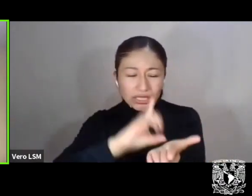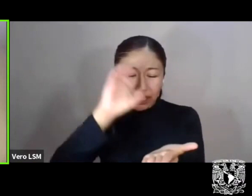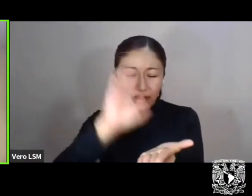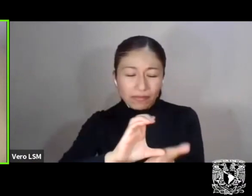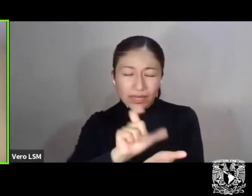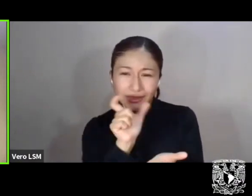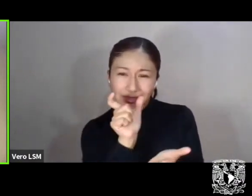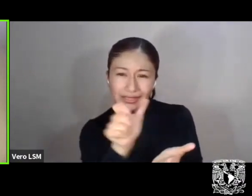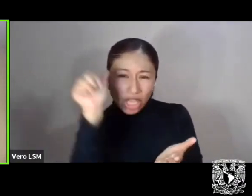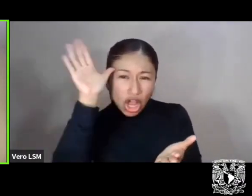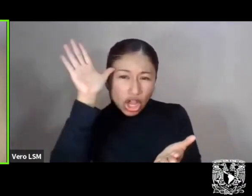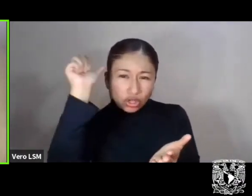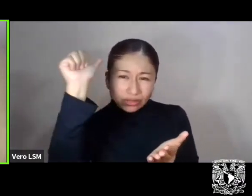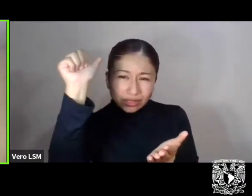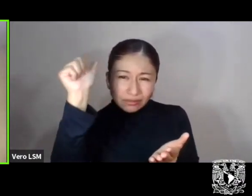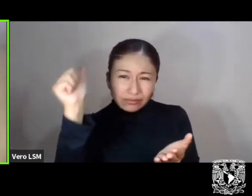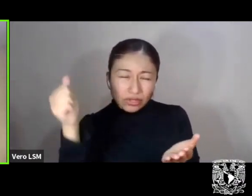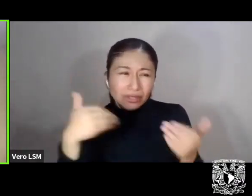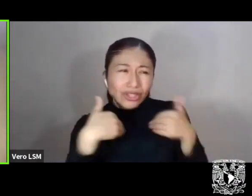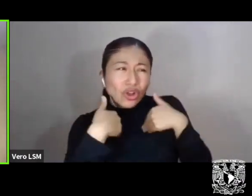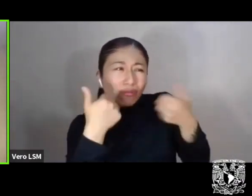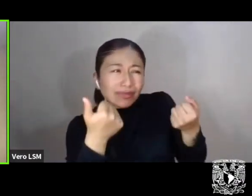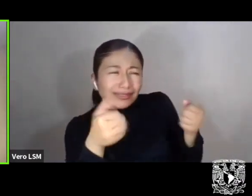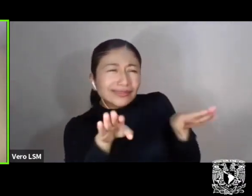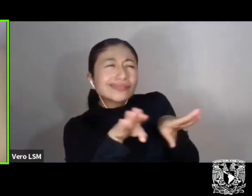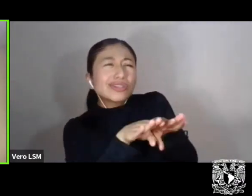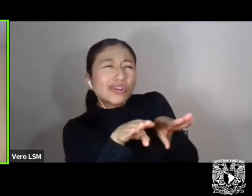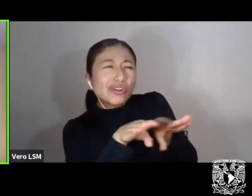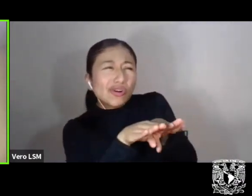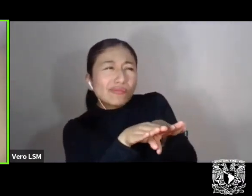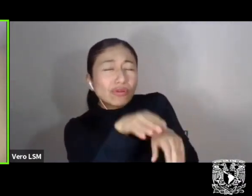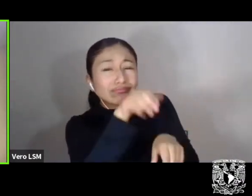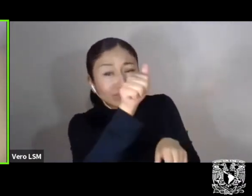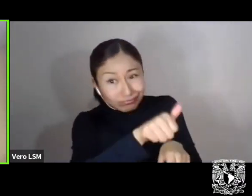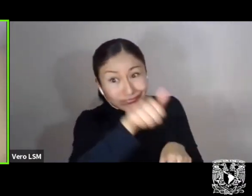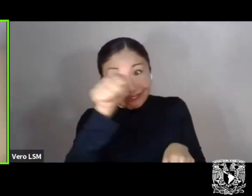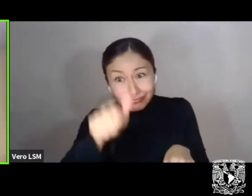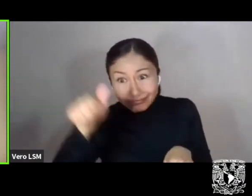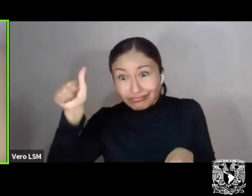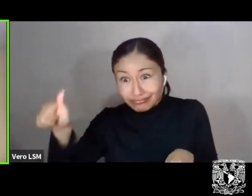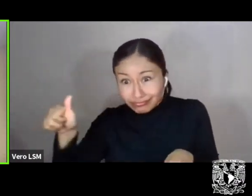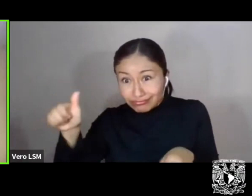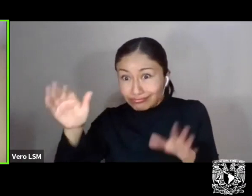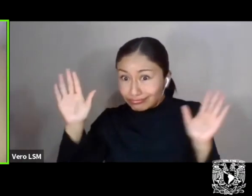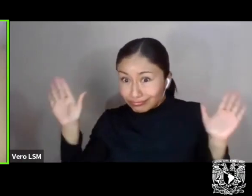cómo nos enunciamos. Y no sé hasta qué punto la